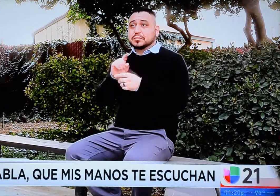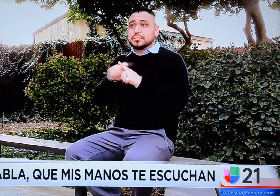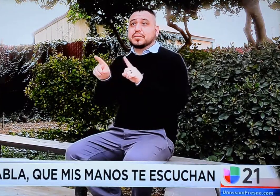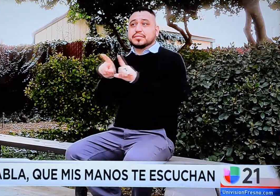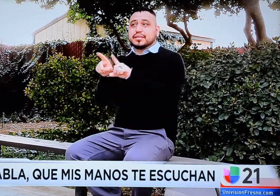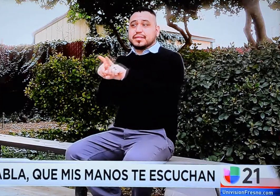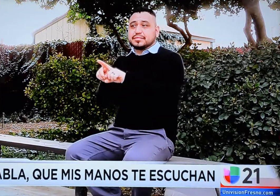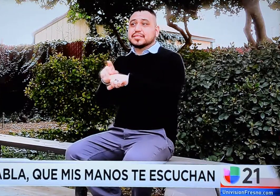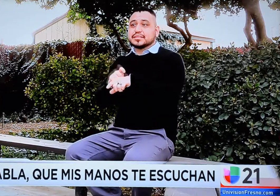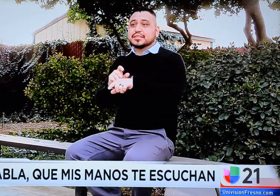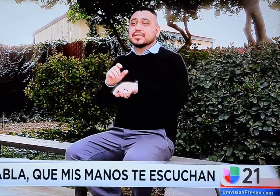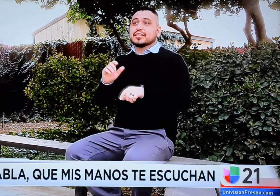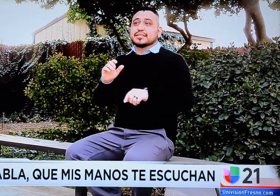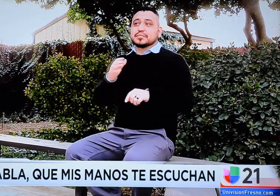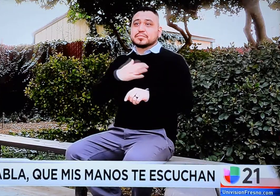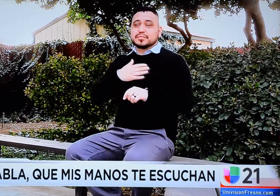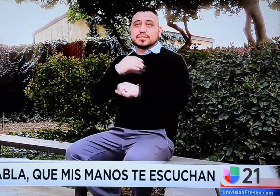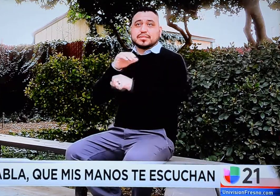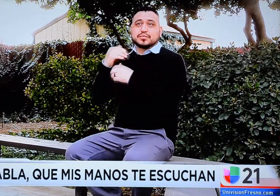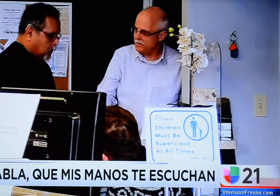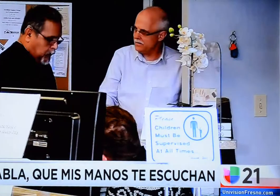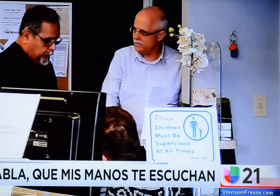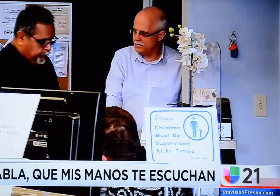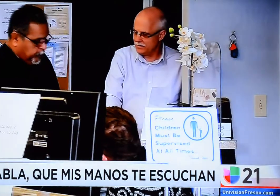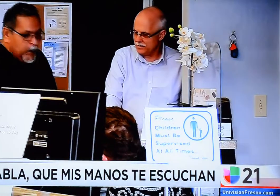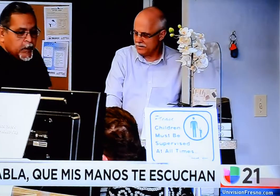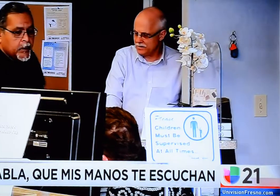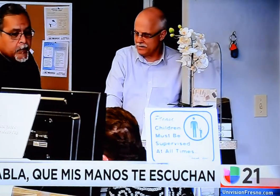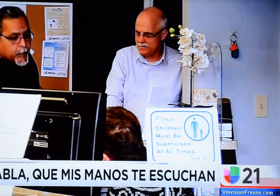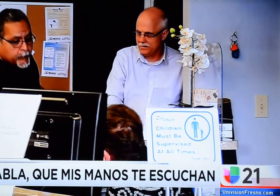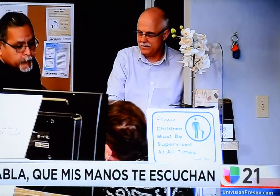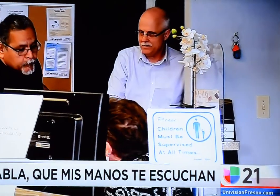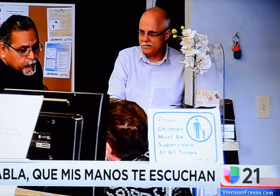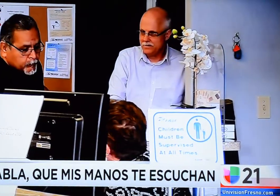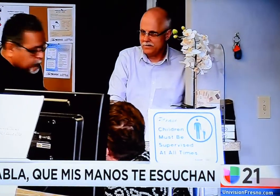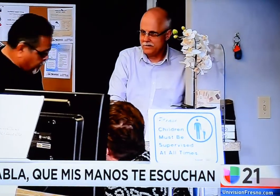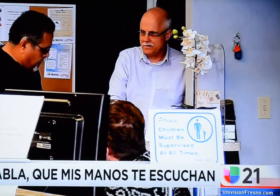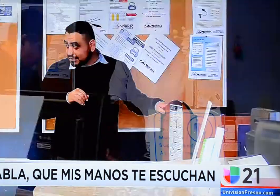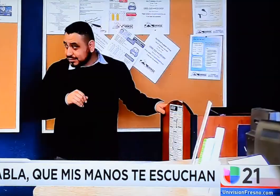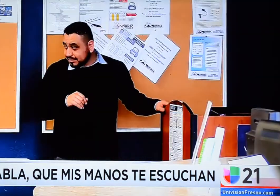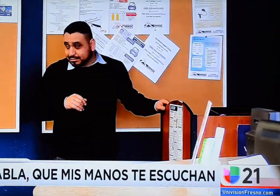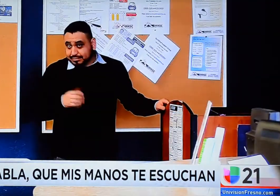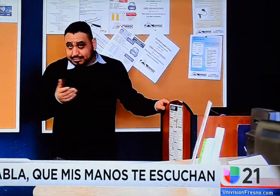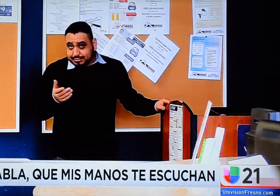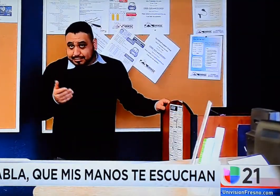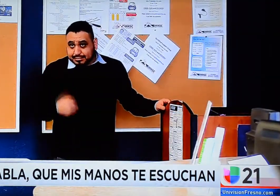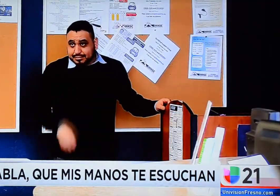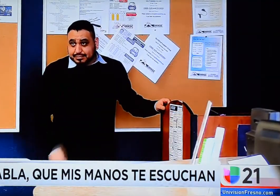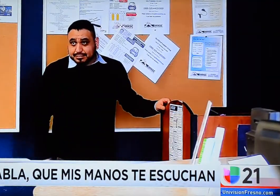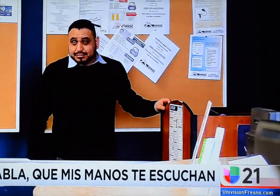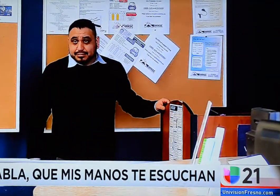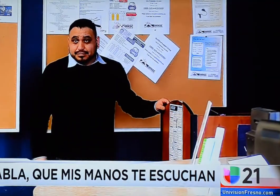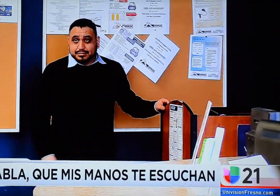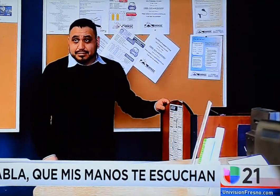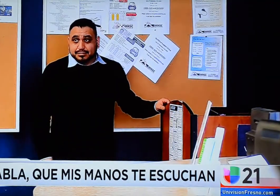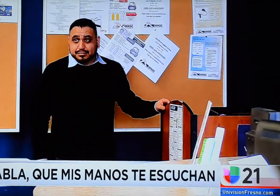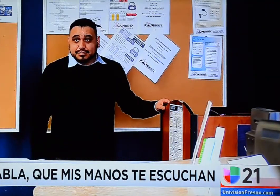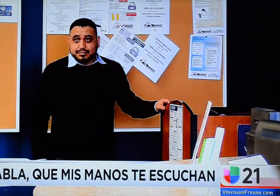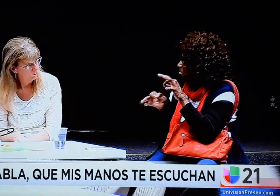de entrenar a esos clientes y prepararlos para lograr un empleo. Su tarea también es que los empleadores comprendan